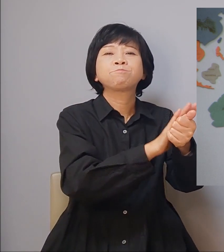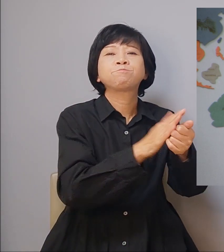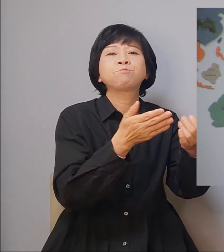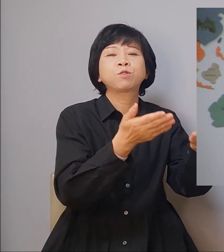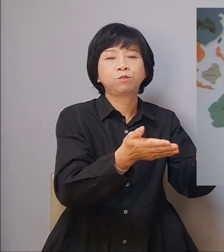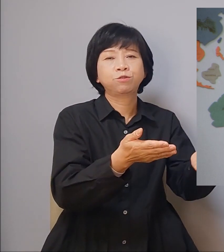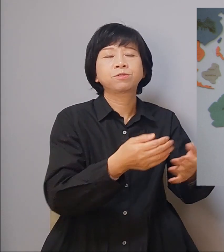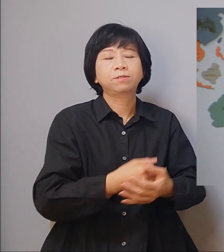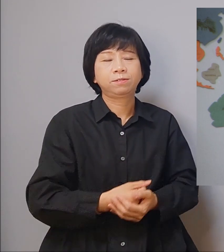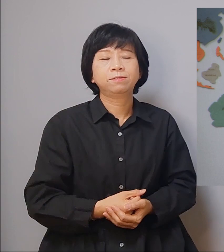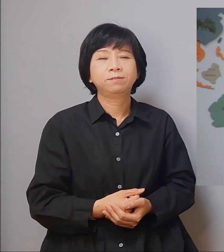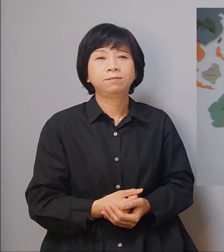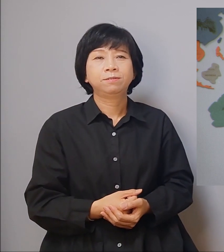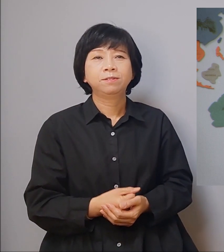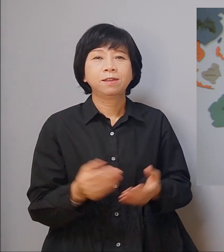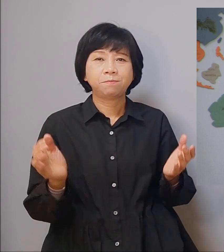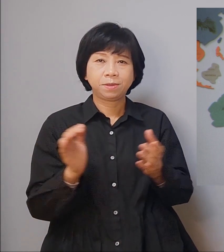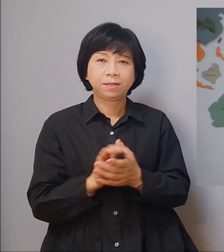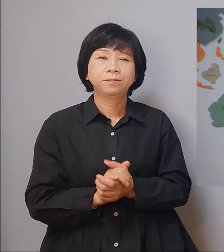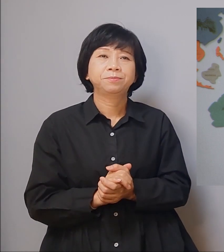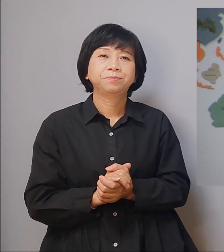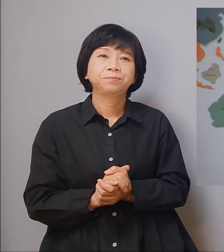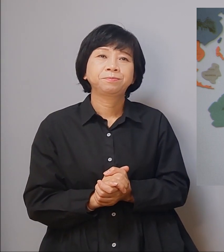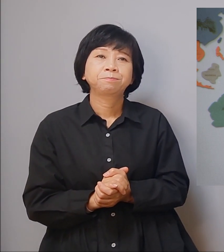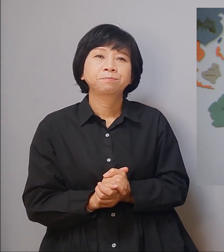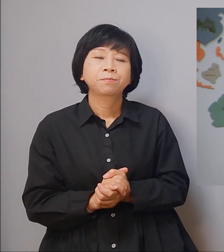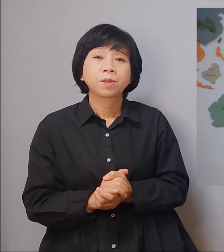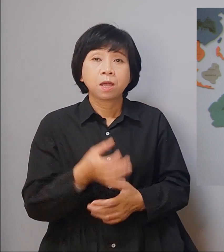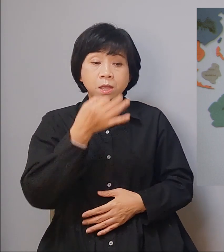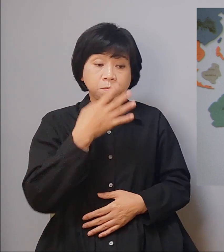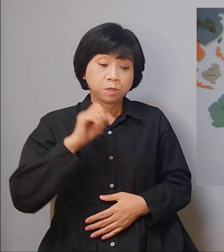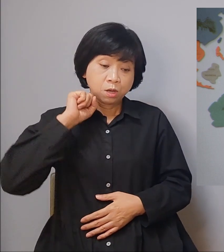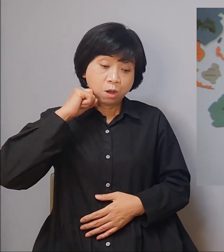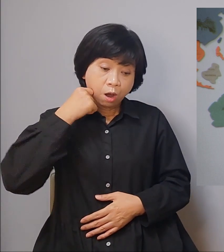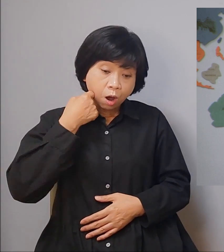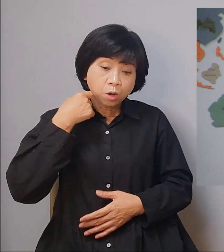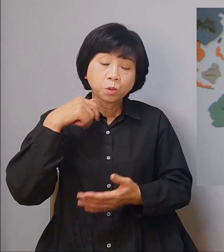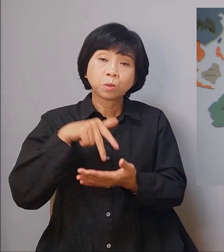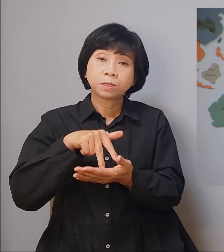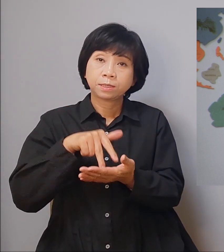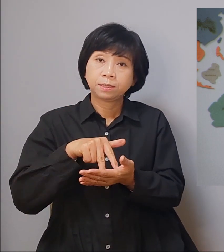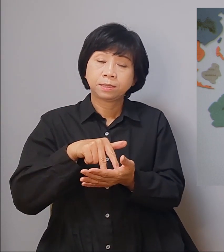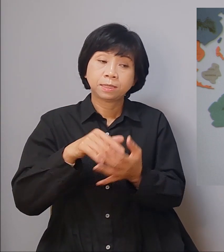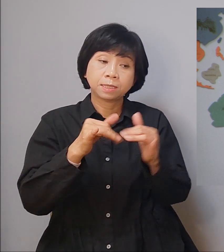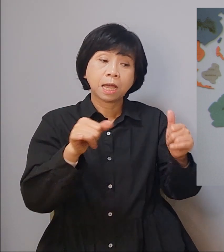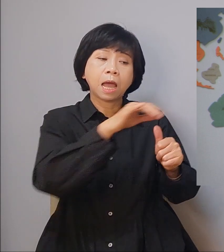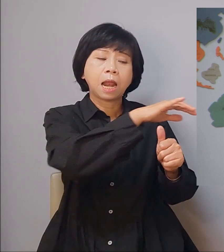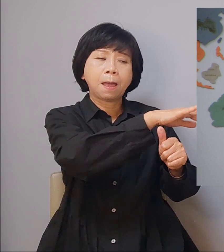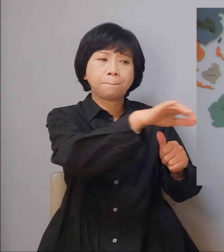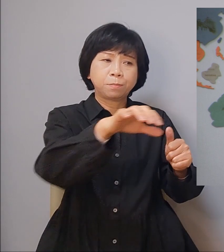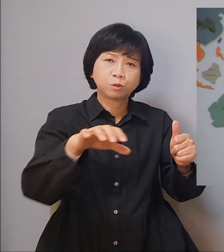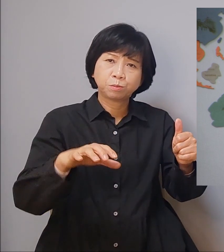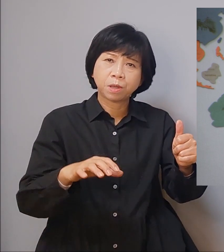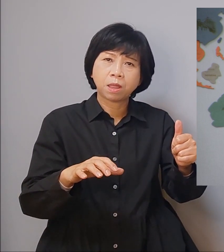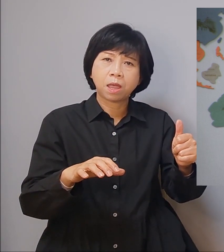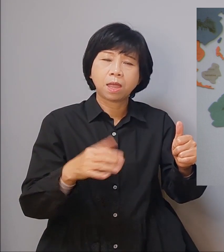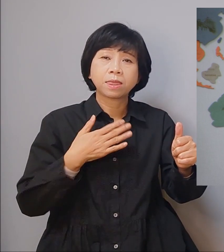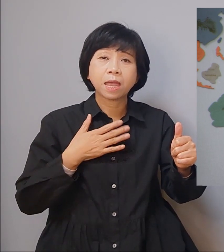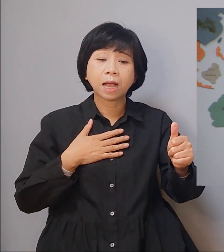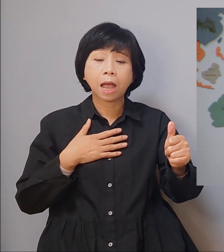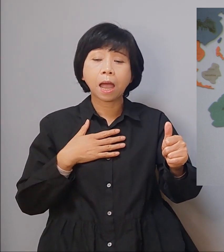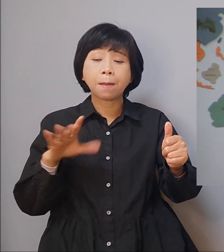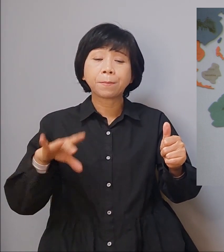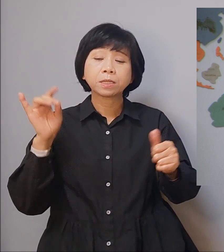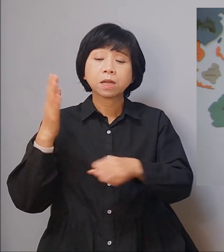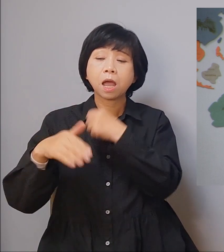하시는 이시로다. 아멘. 힘들고 어려운 처지에 있는 사람이 내 주변에 있는데 이미 내가